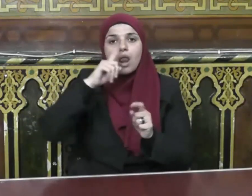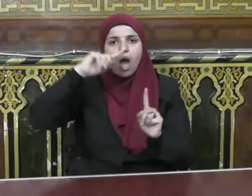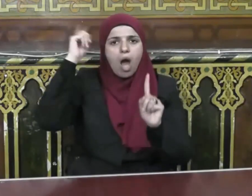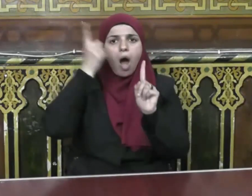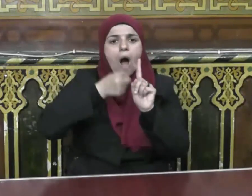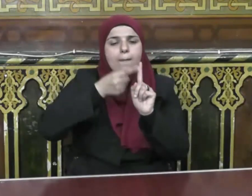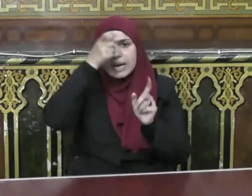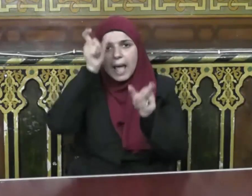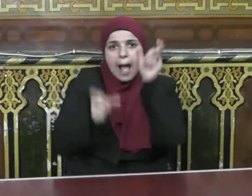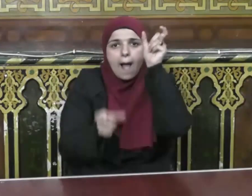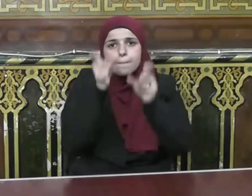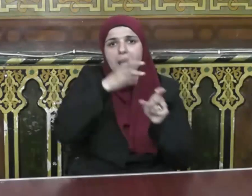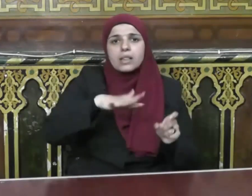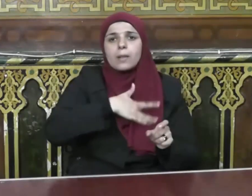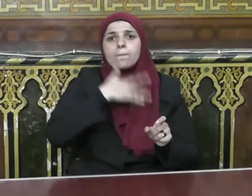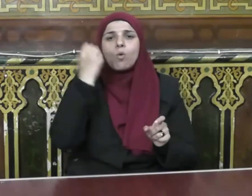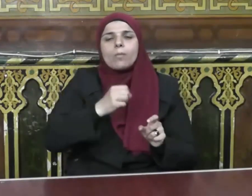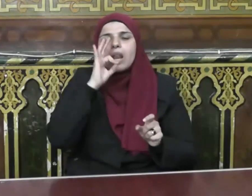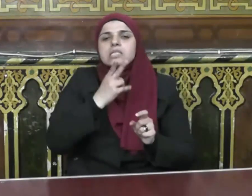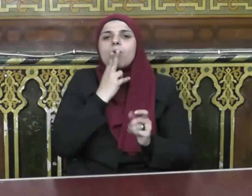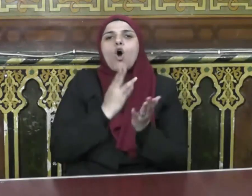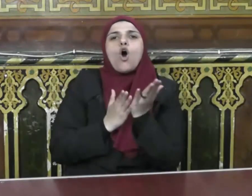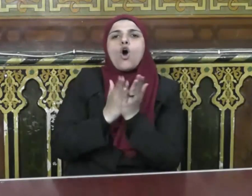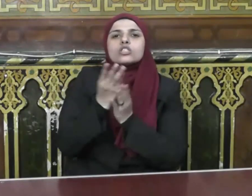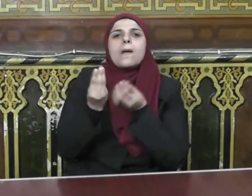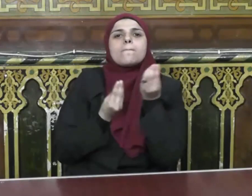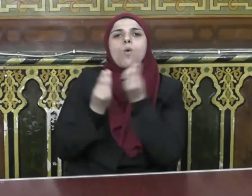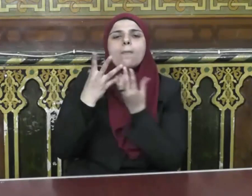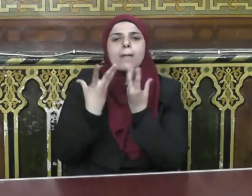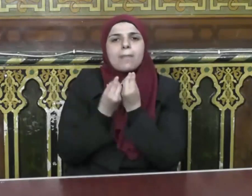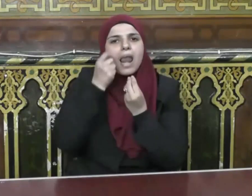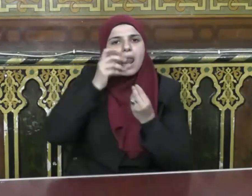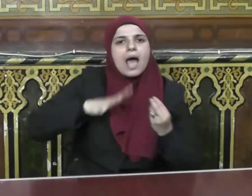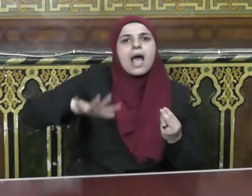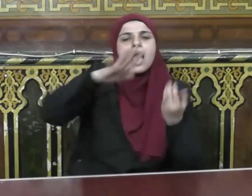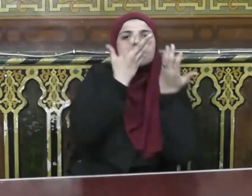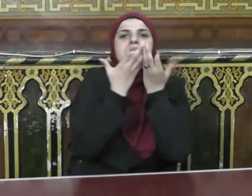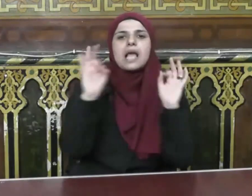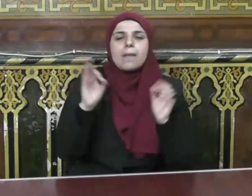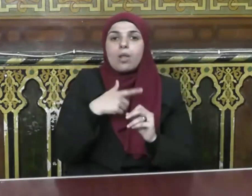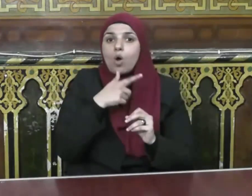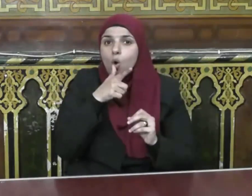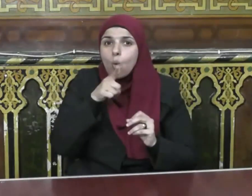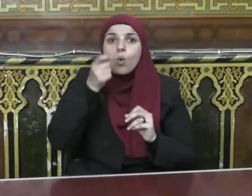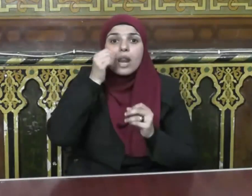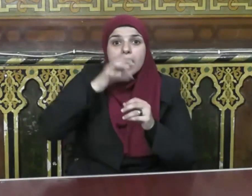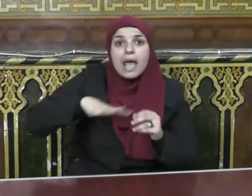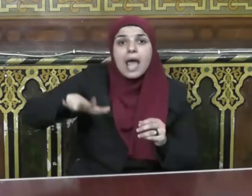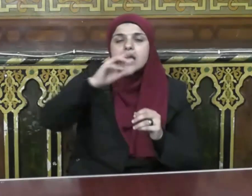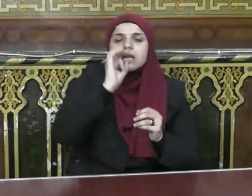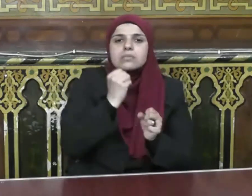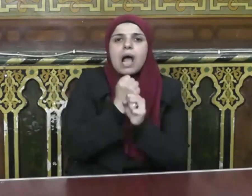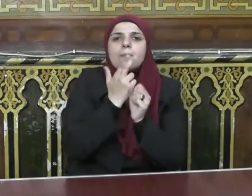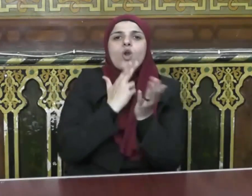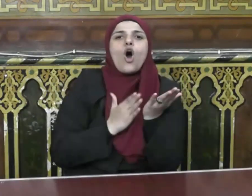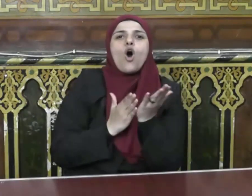عباده المؤمنين بحسن المعاملة مع الناس جميعاً: وقولوا للناس حسناً. ويقول